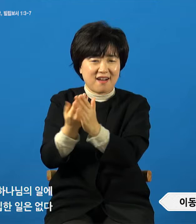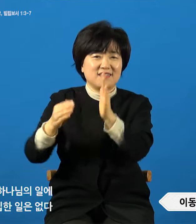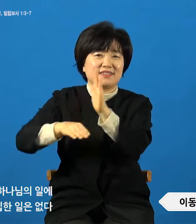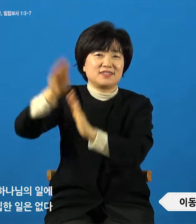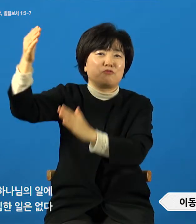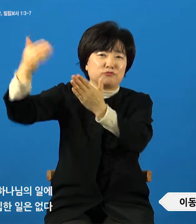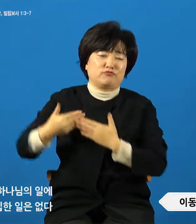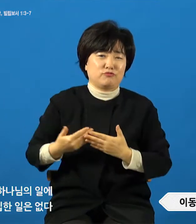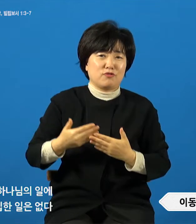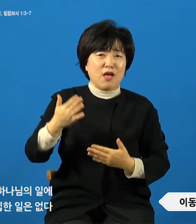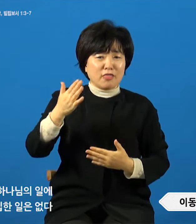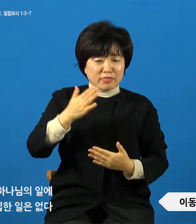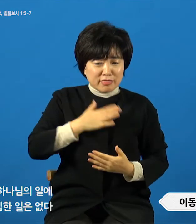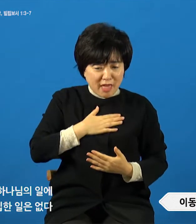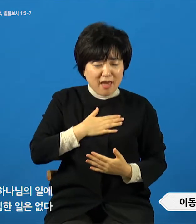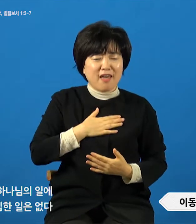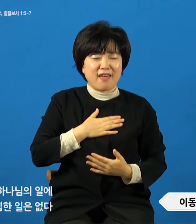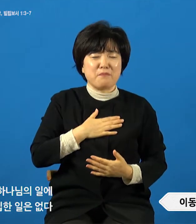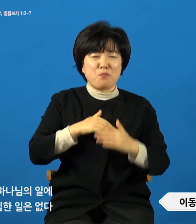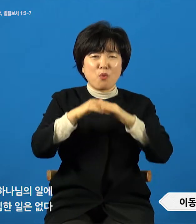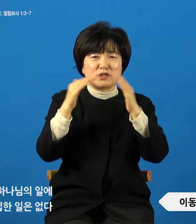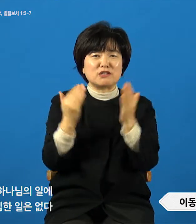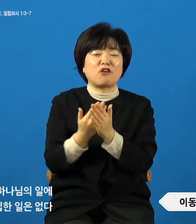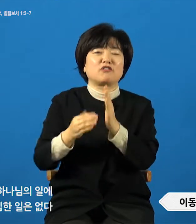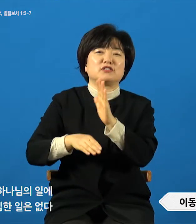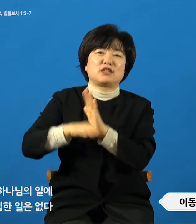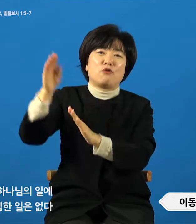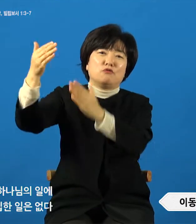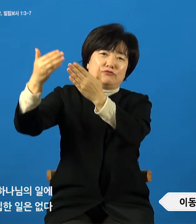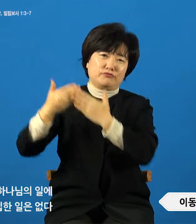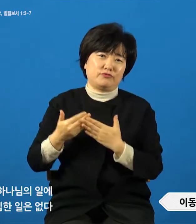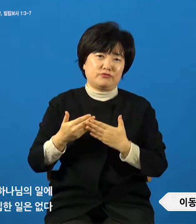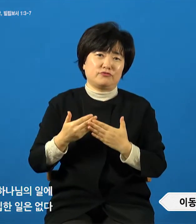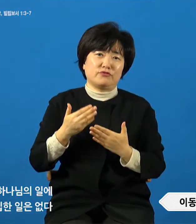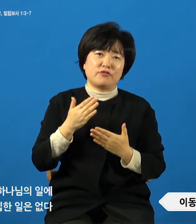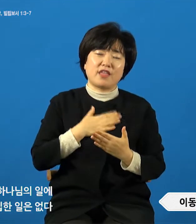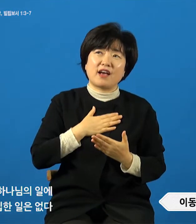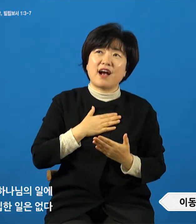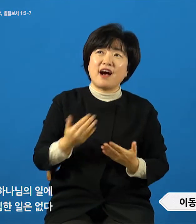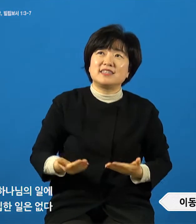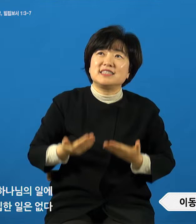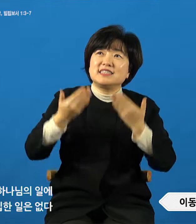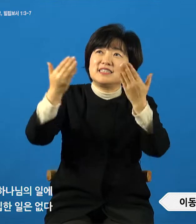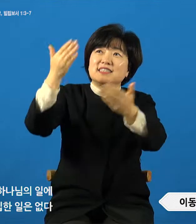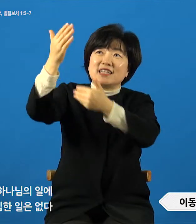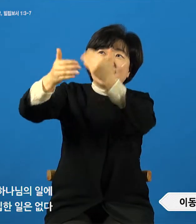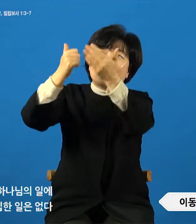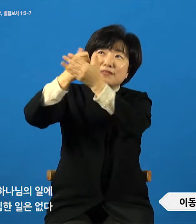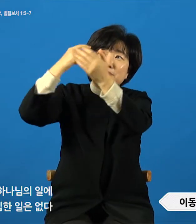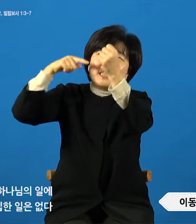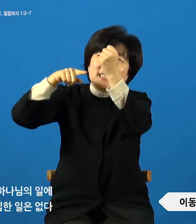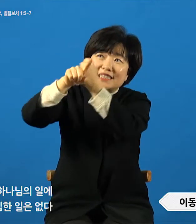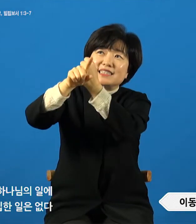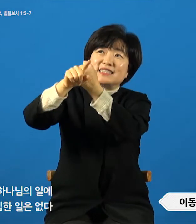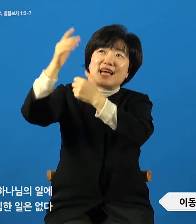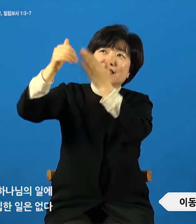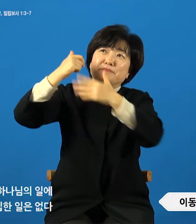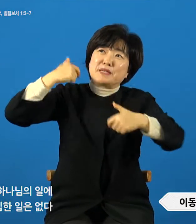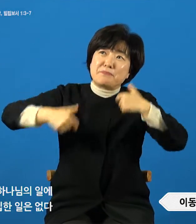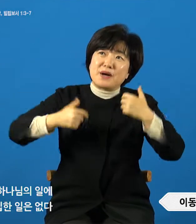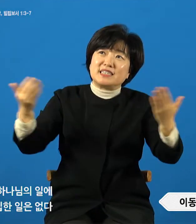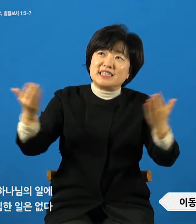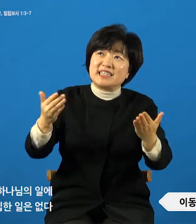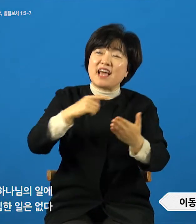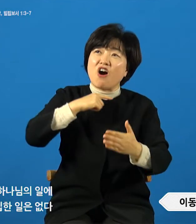내 욕심까지 채워주지 않는 분일지 모르지만 우리가 드리는 일, 아름다운 일, 하나님이 기뻐하신 일 앞에 헌신하면,